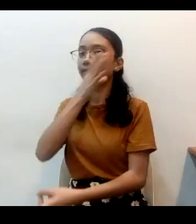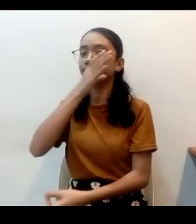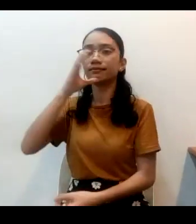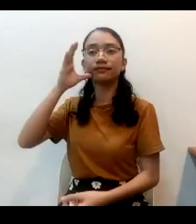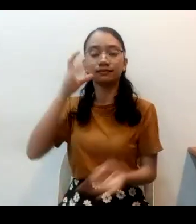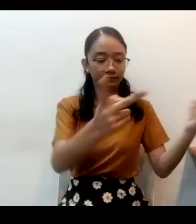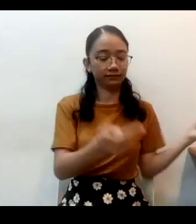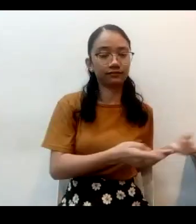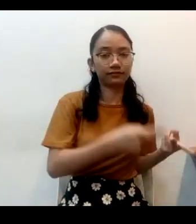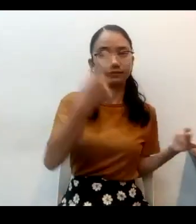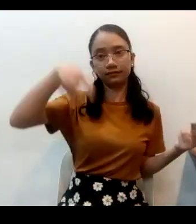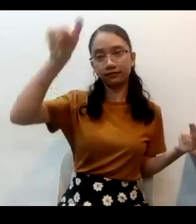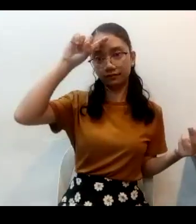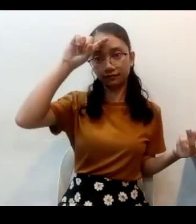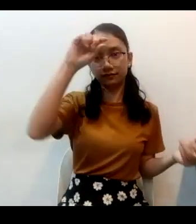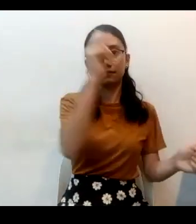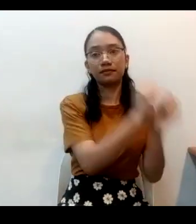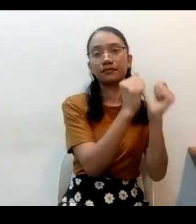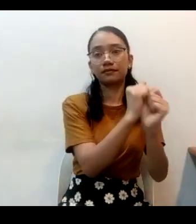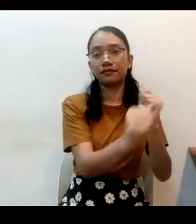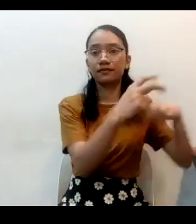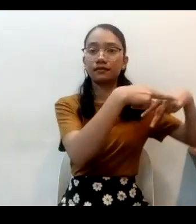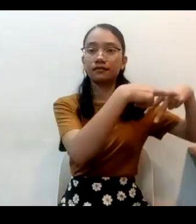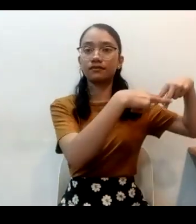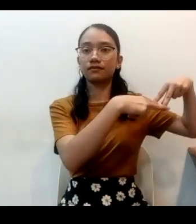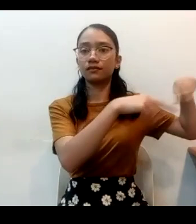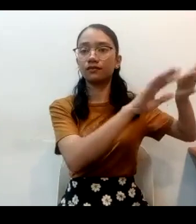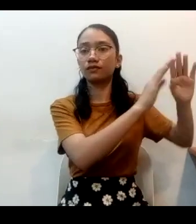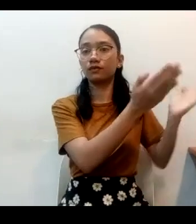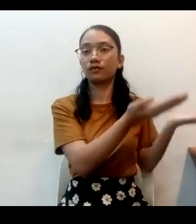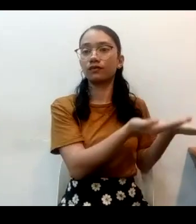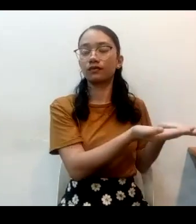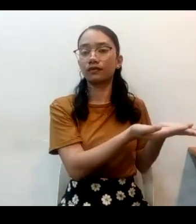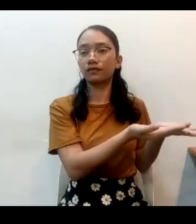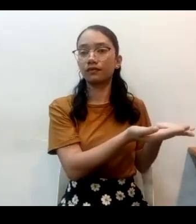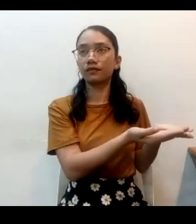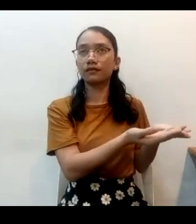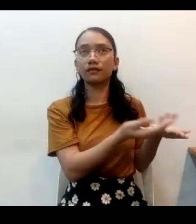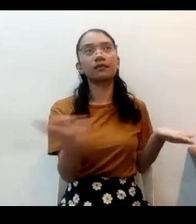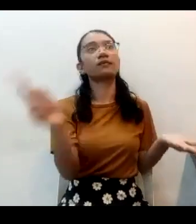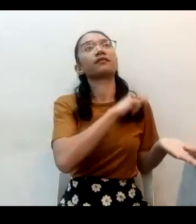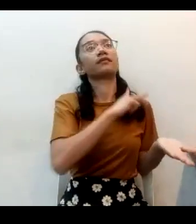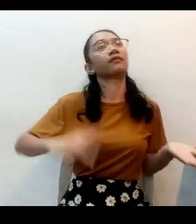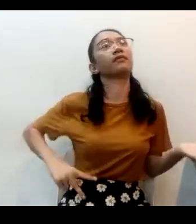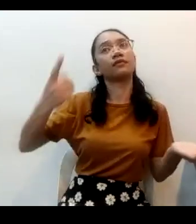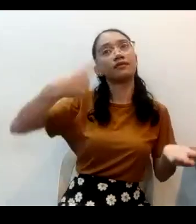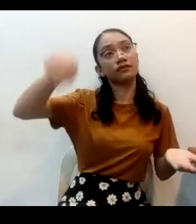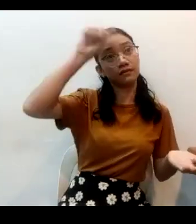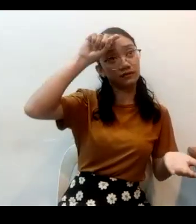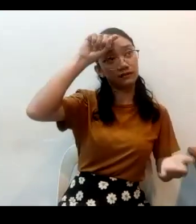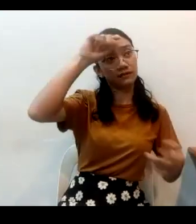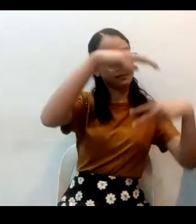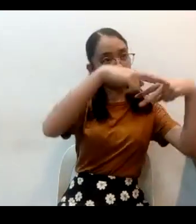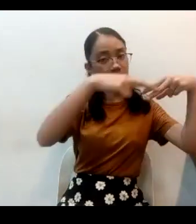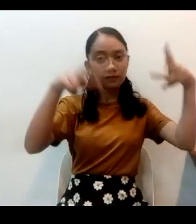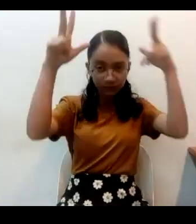shadow of the world. Yung Egypto po ay tumutukoy o anino ng sanlibutan. The Pharaoh is the shadow of the Satan. At yung Parao naman po, siya po